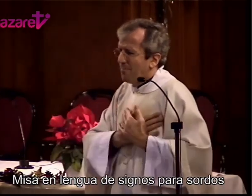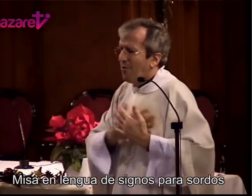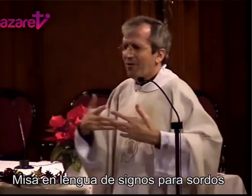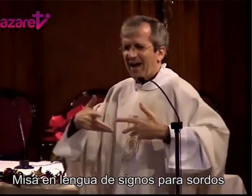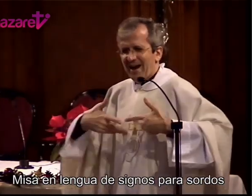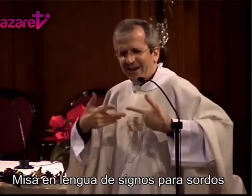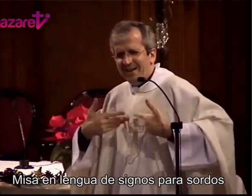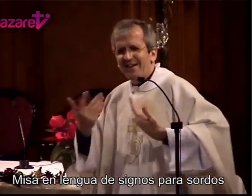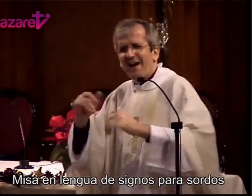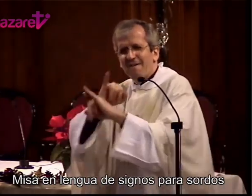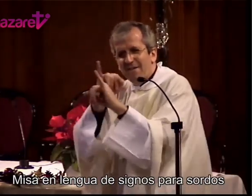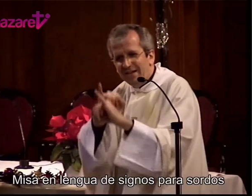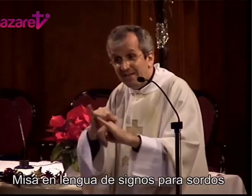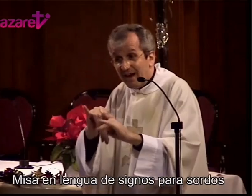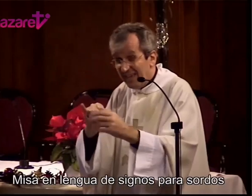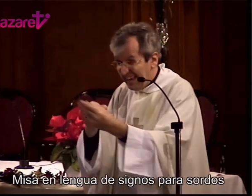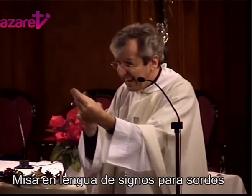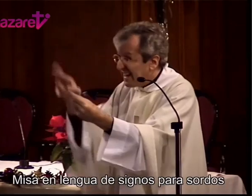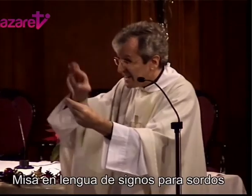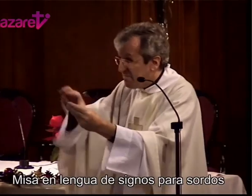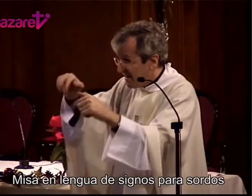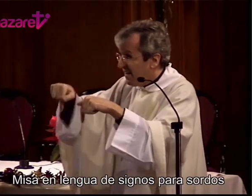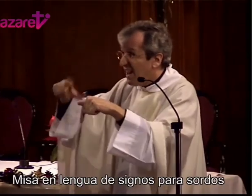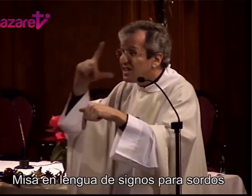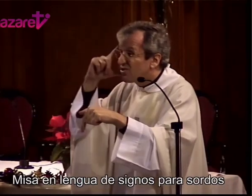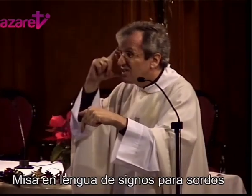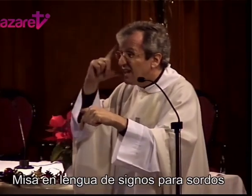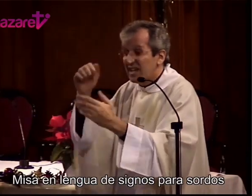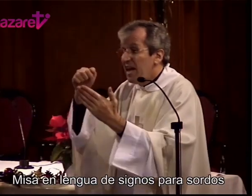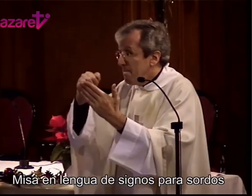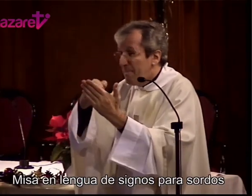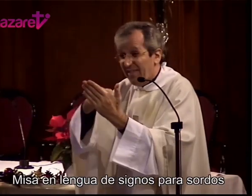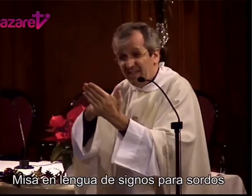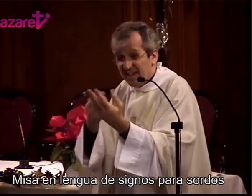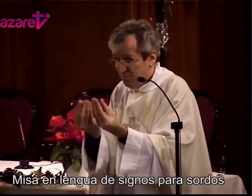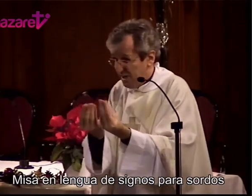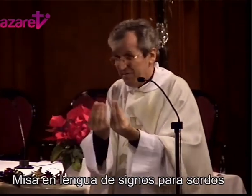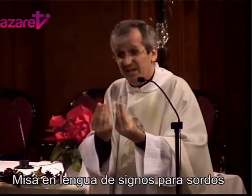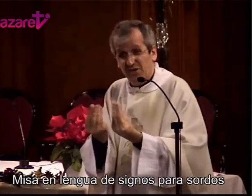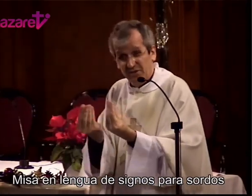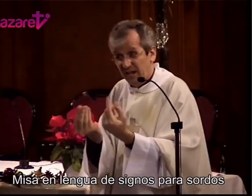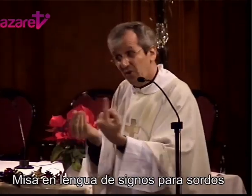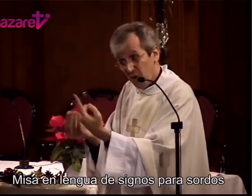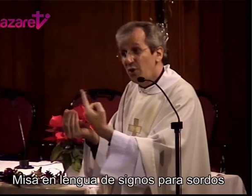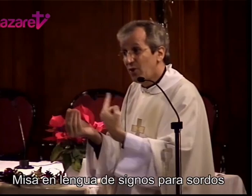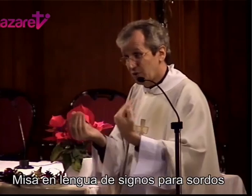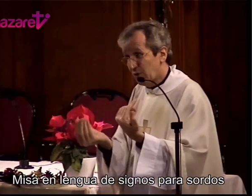amor, alegría, felicidad, y que las repiten en estos días vacías muchas veces de contenido, nosotros